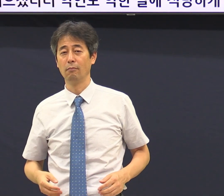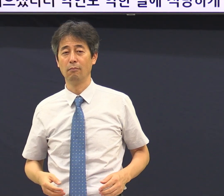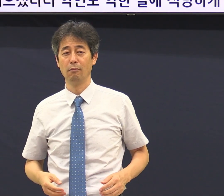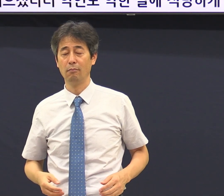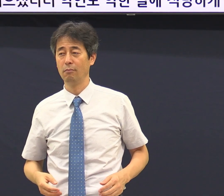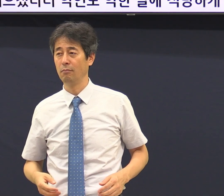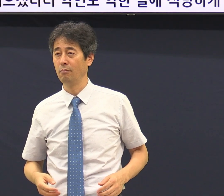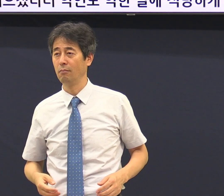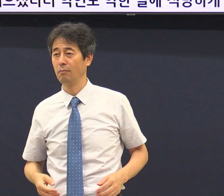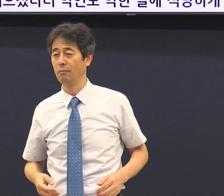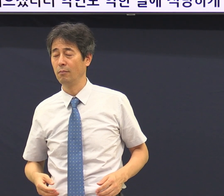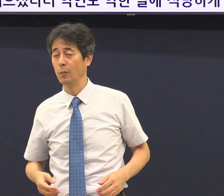것이죠.